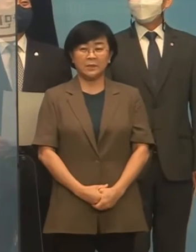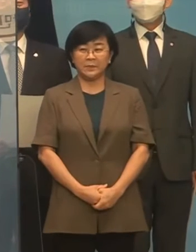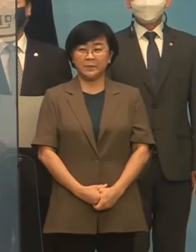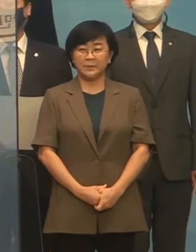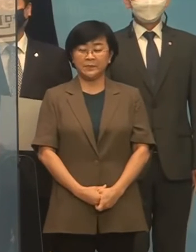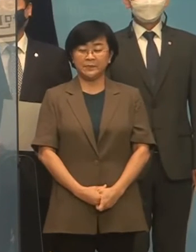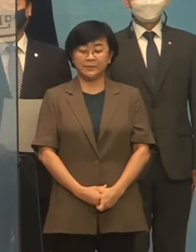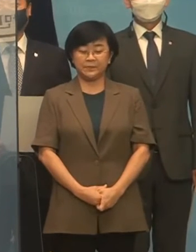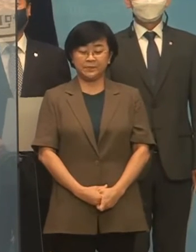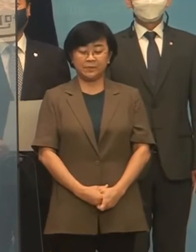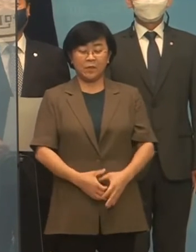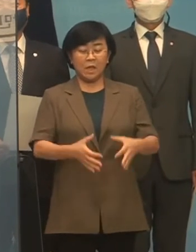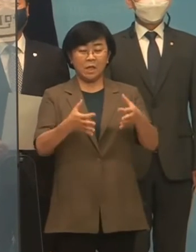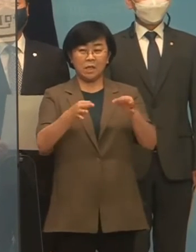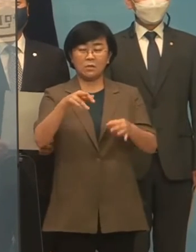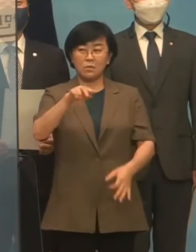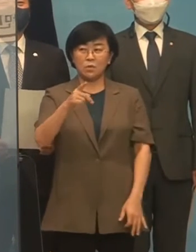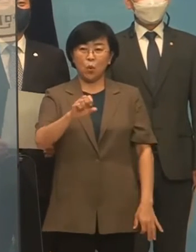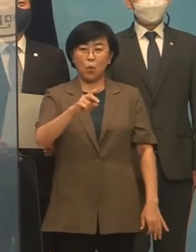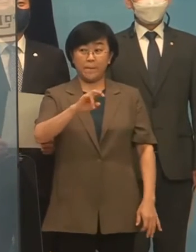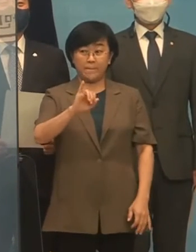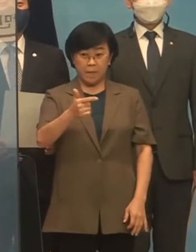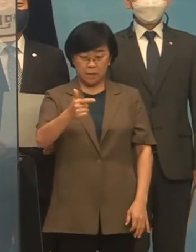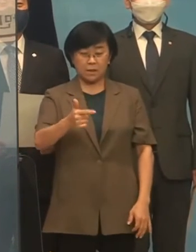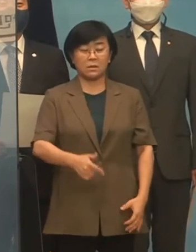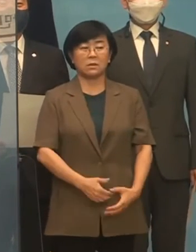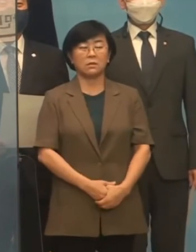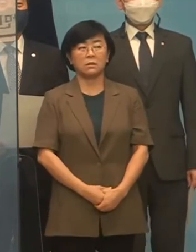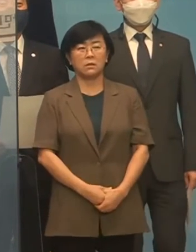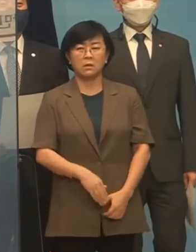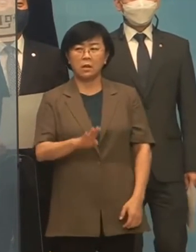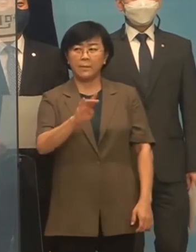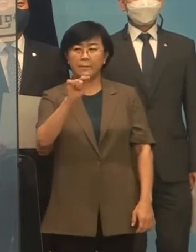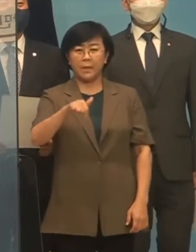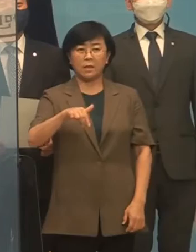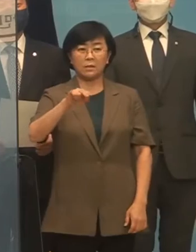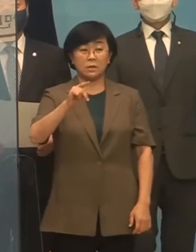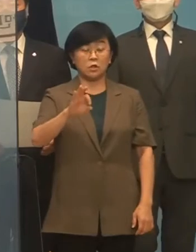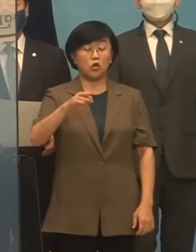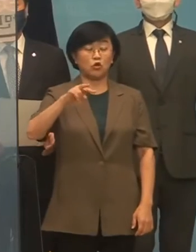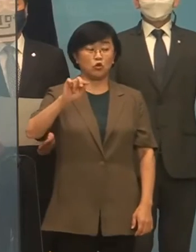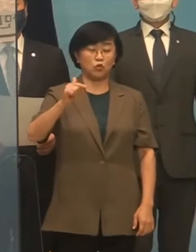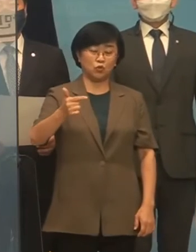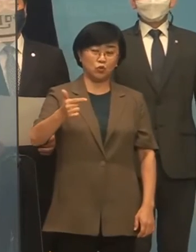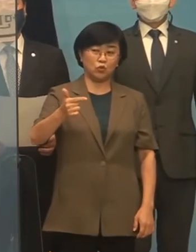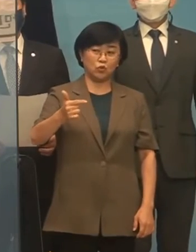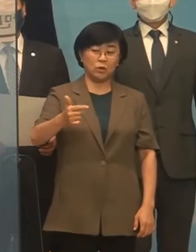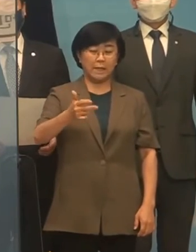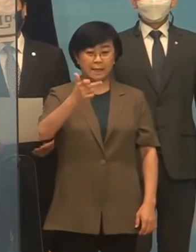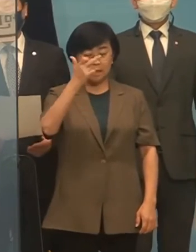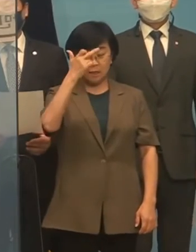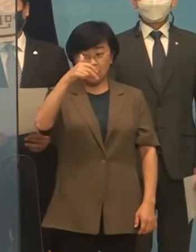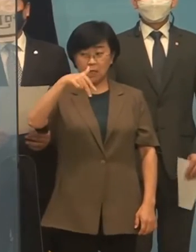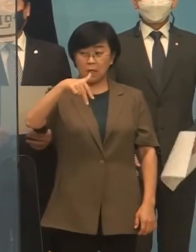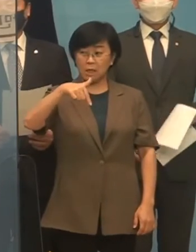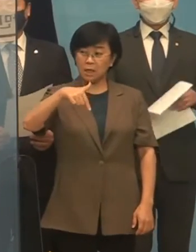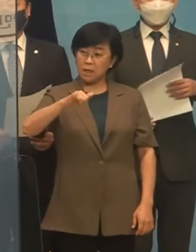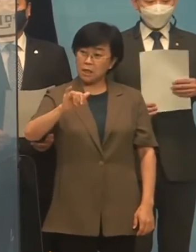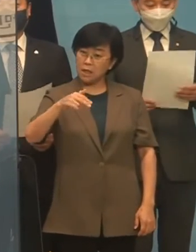계십니다. 김종민 의원님 모셨습니다. 박정진 의원님 모셨습니다. 최기상 의원님